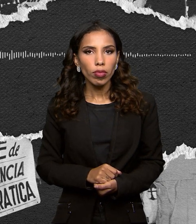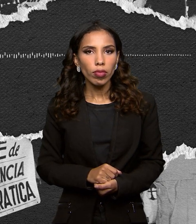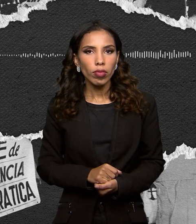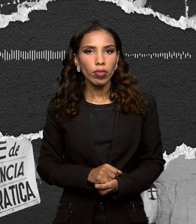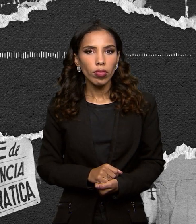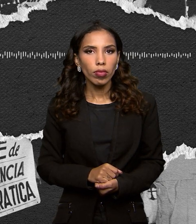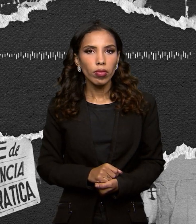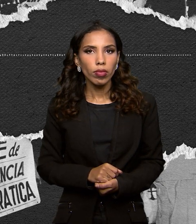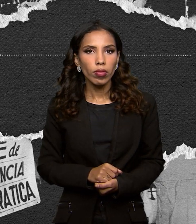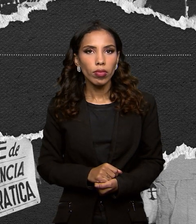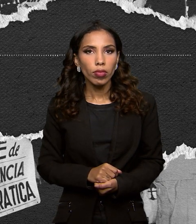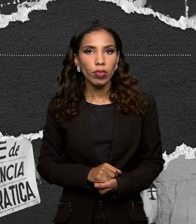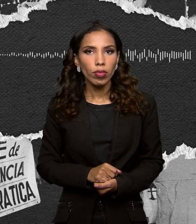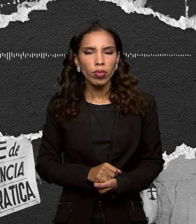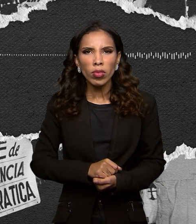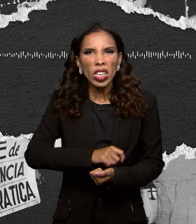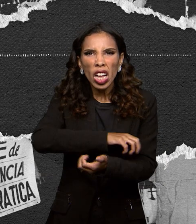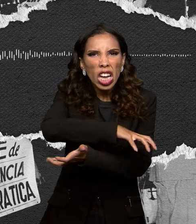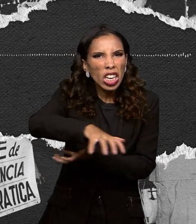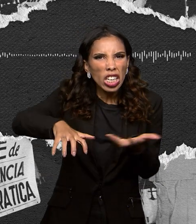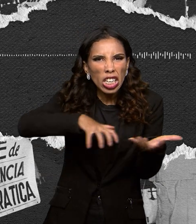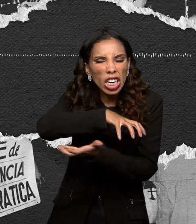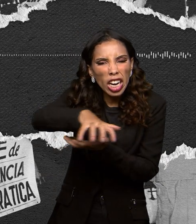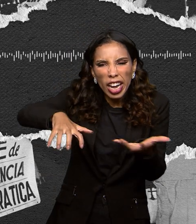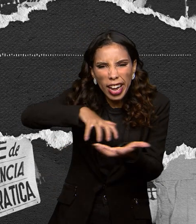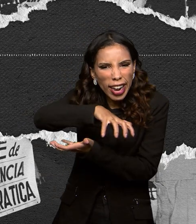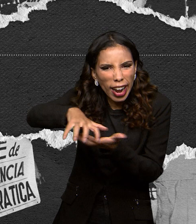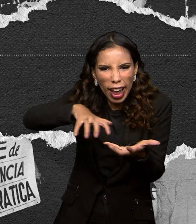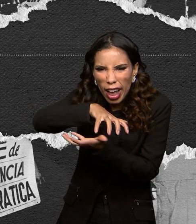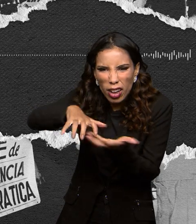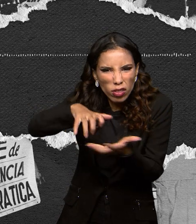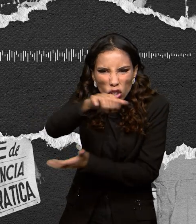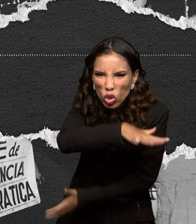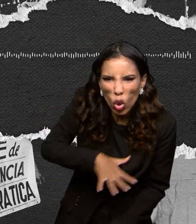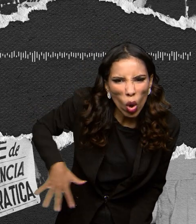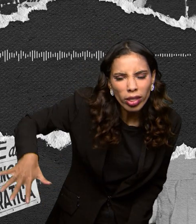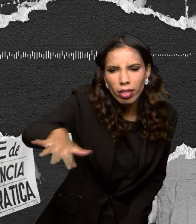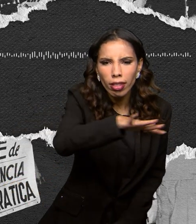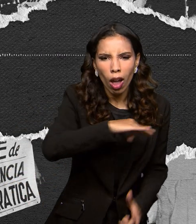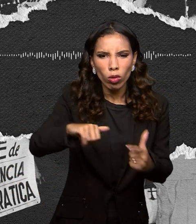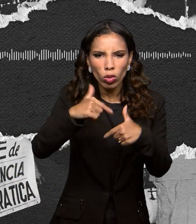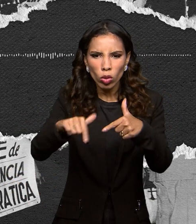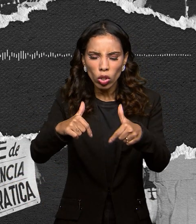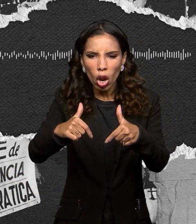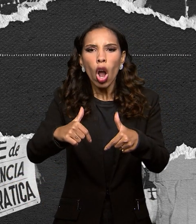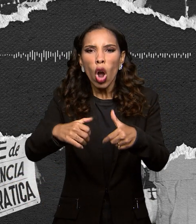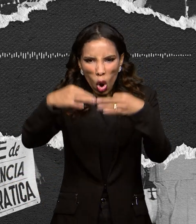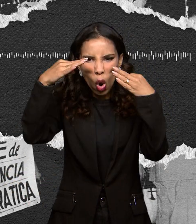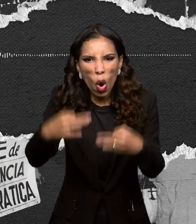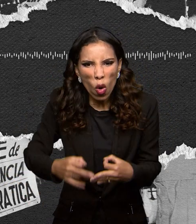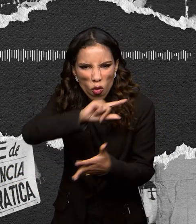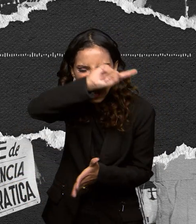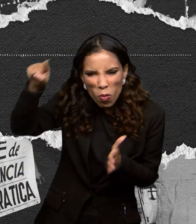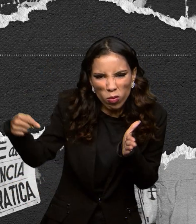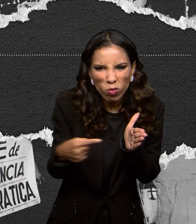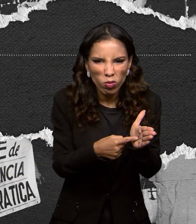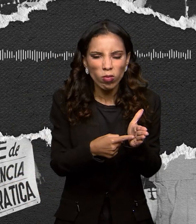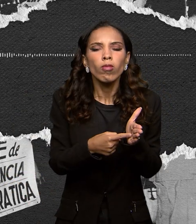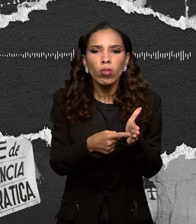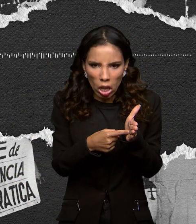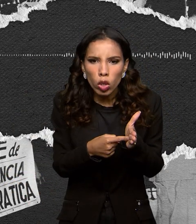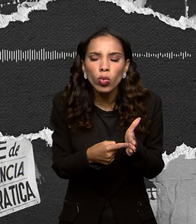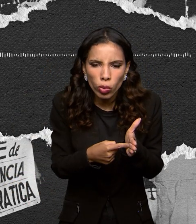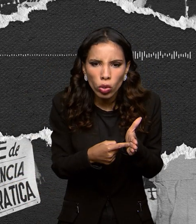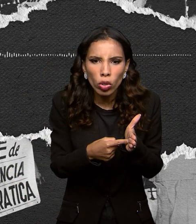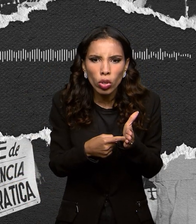Comando Geral dos Trabalhadores, diante dos últimos acontecimentos que confirmam a denúncia da articulação reacionária